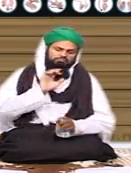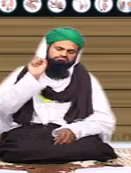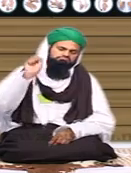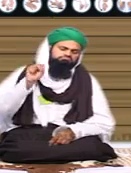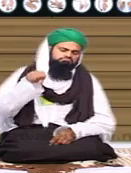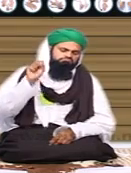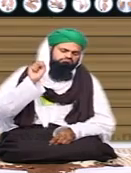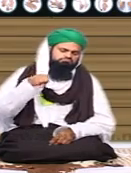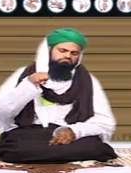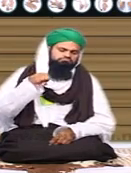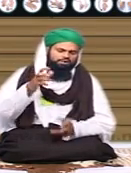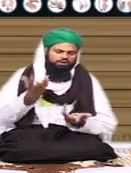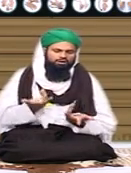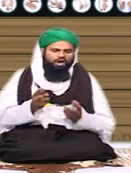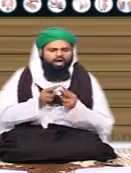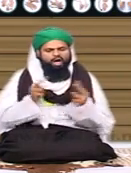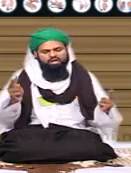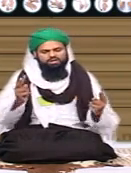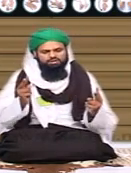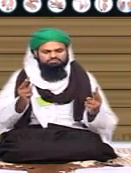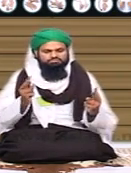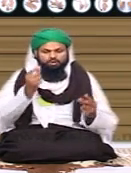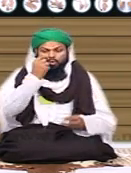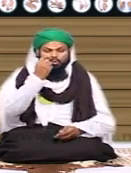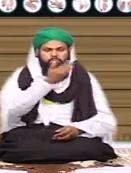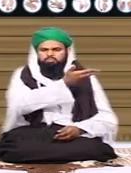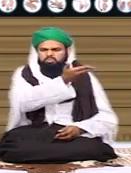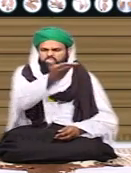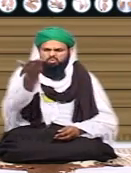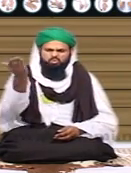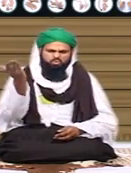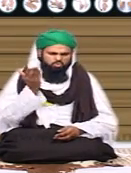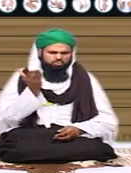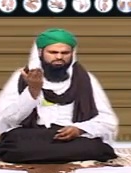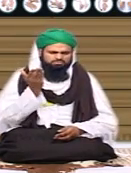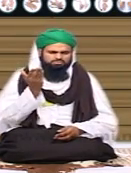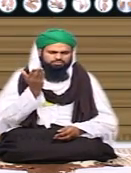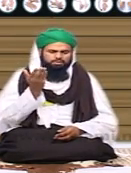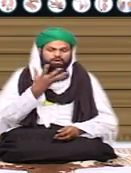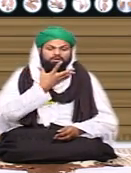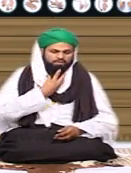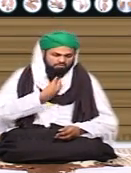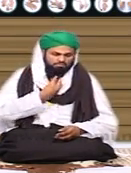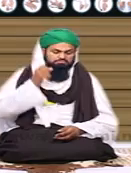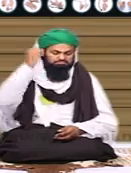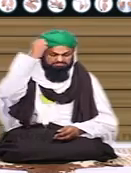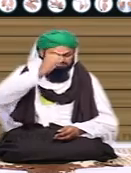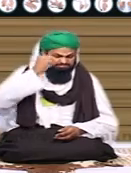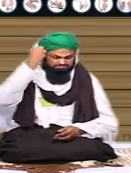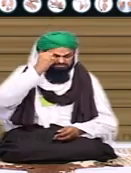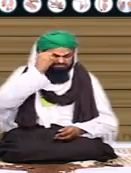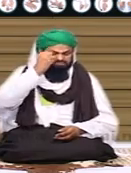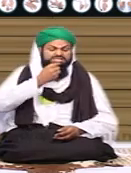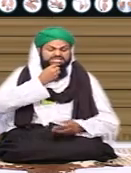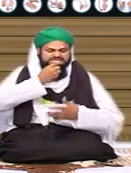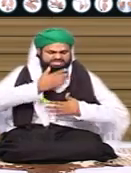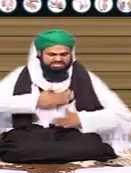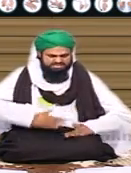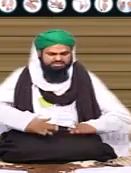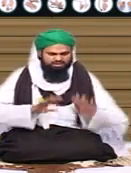ملانی پڑتی ہے. اور یہ ایسی لعنت ہے کہ اس میں بڑے بڑے پرہیزگار، کیونکہ جو ایسا کرے وہ پرہیزگار رہتا نہیں ہے،